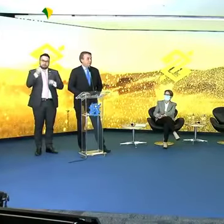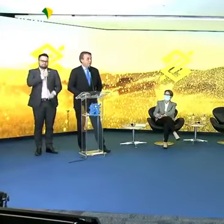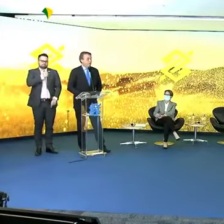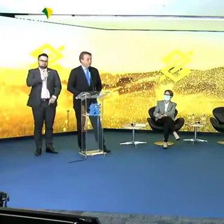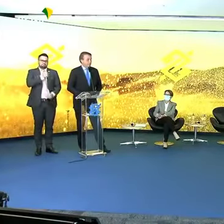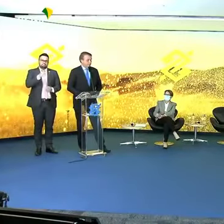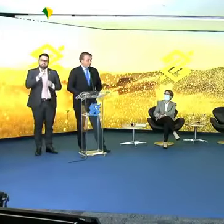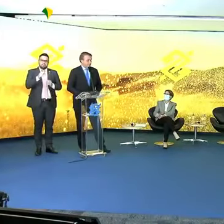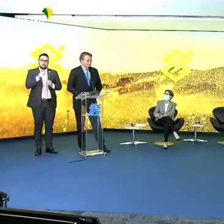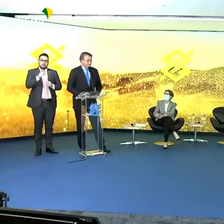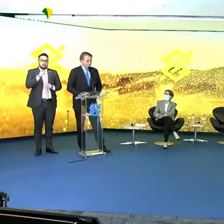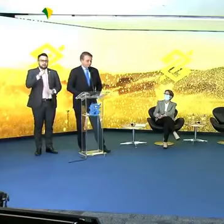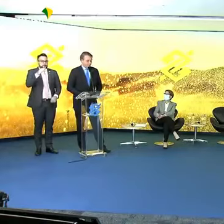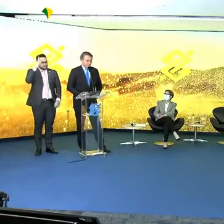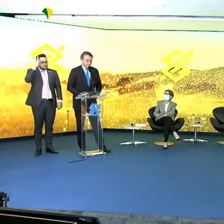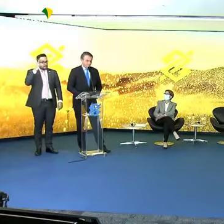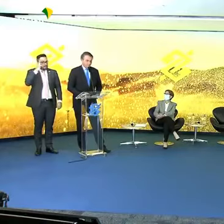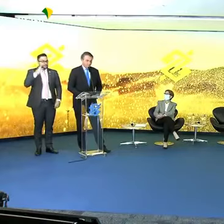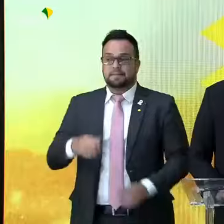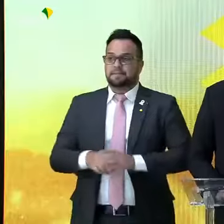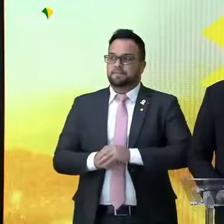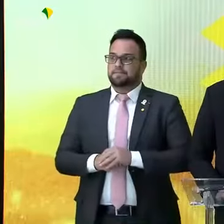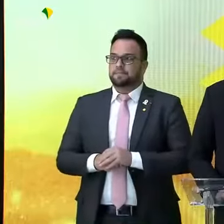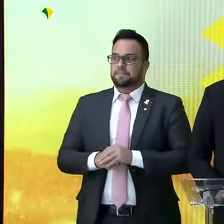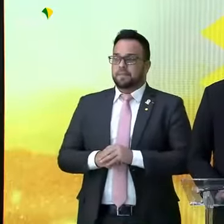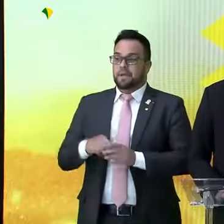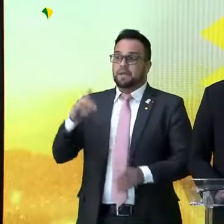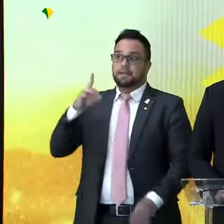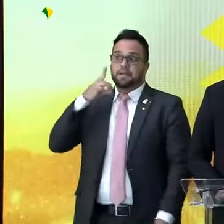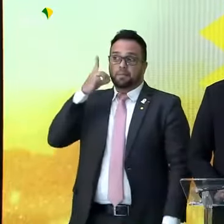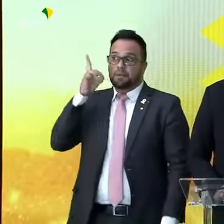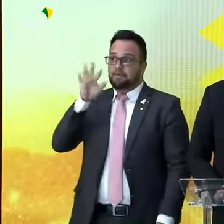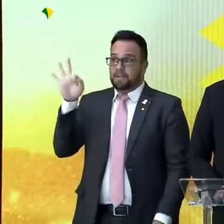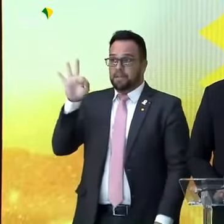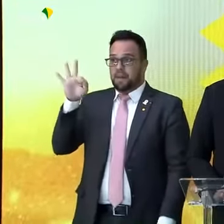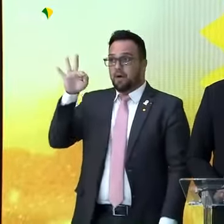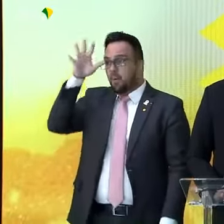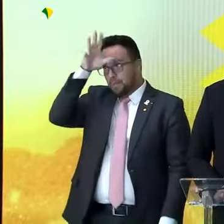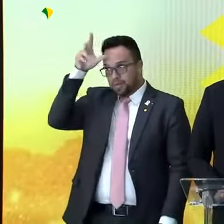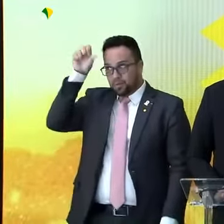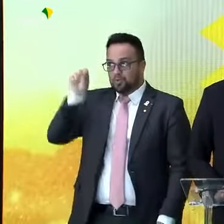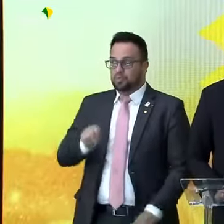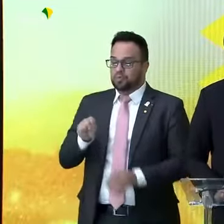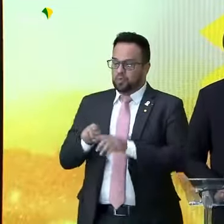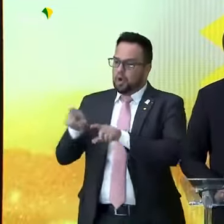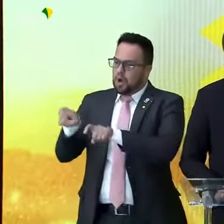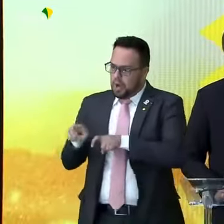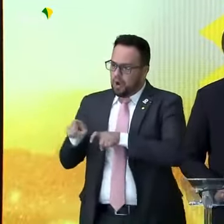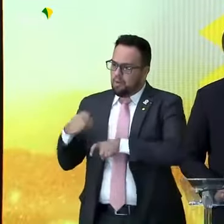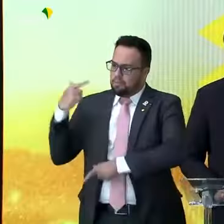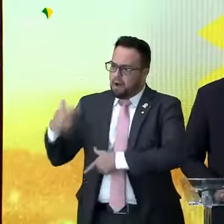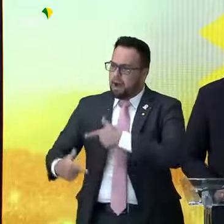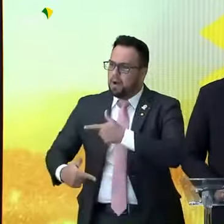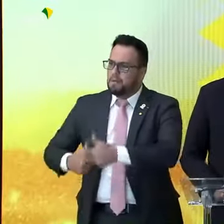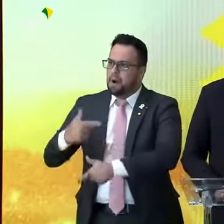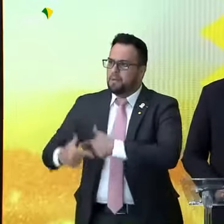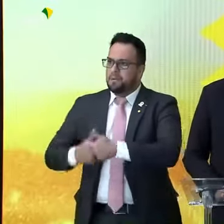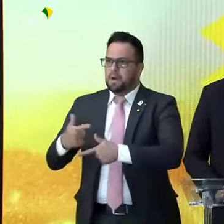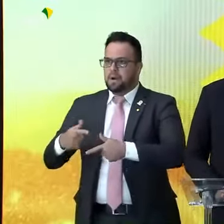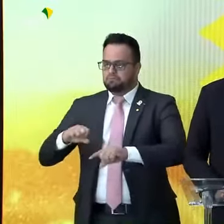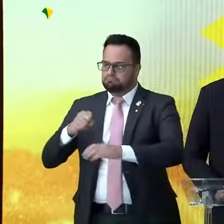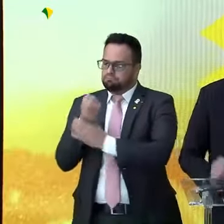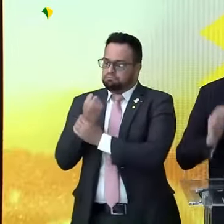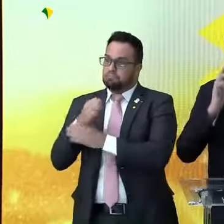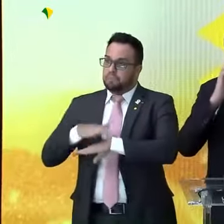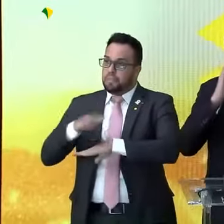deputada Federal por Mato Grosso do Sul e o campo a não parar cada vez mais garantiu não só a